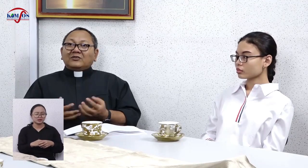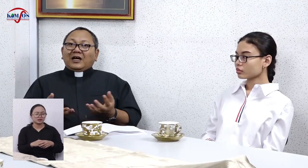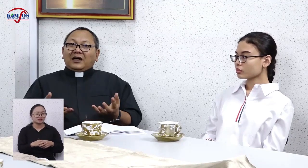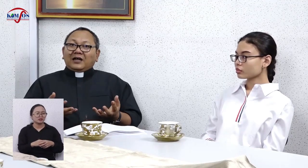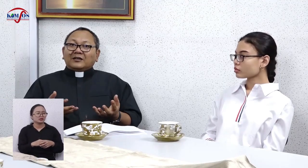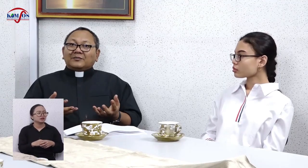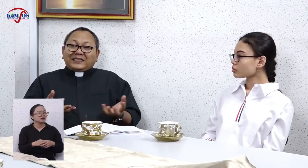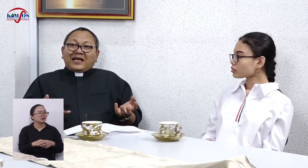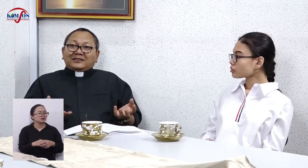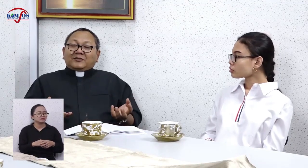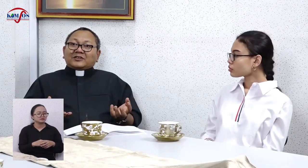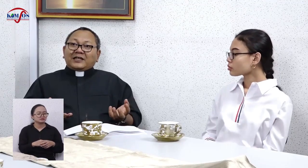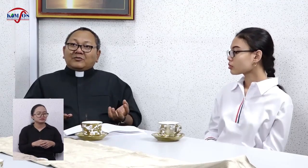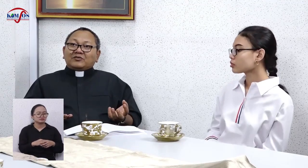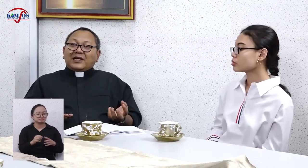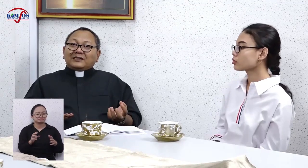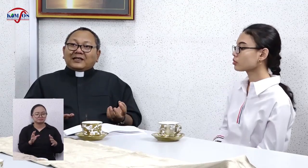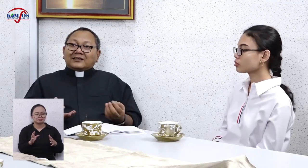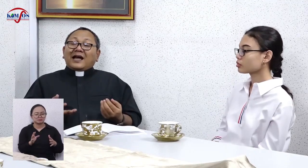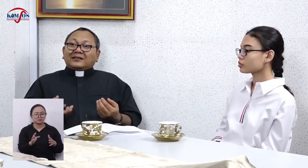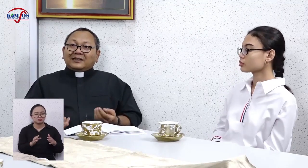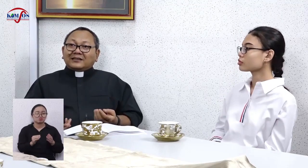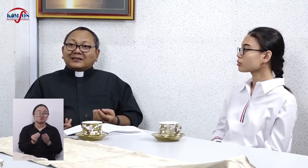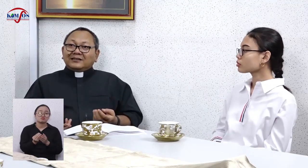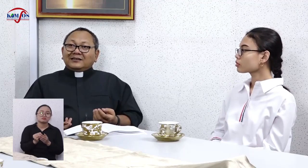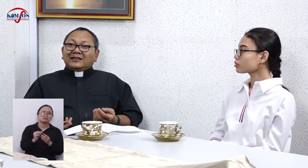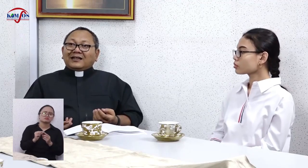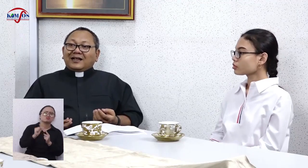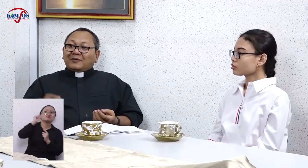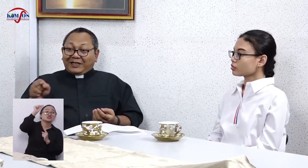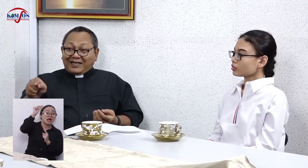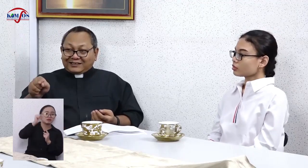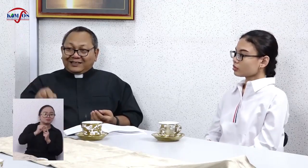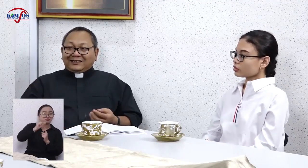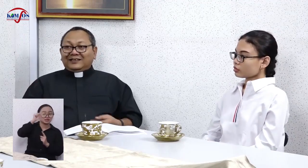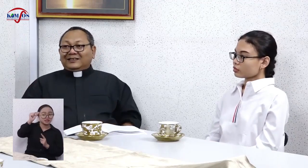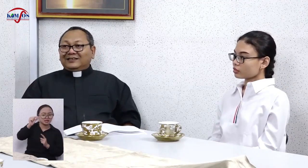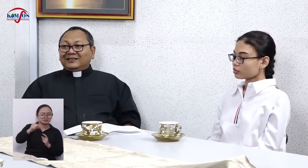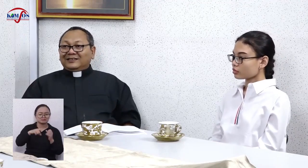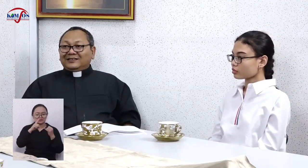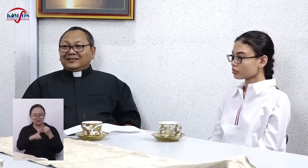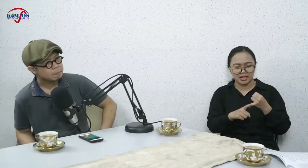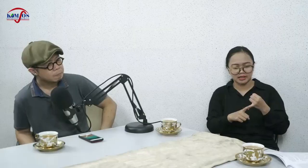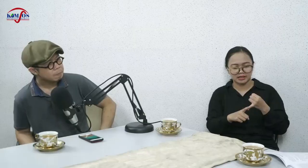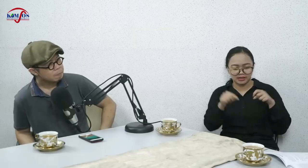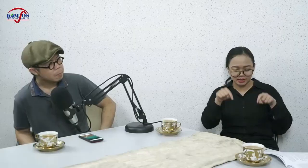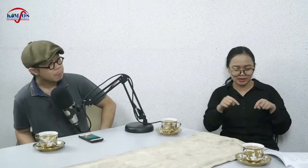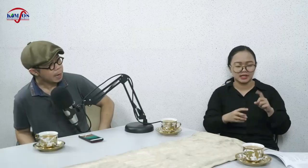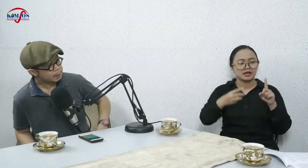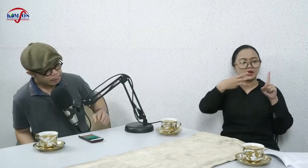lalu prestasi menurut saya Puncak yang terakhir adalah bksn ini